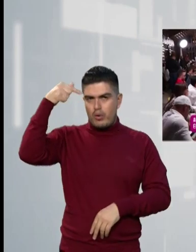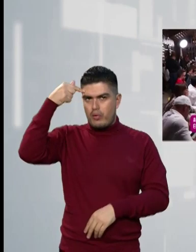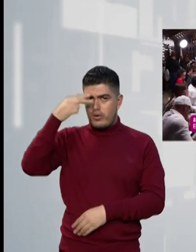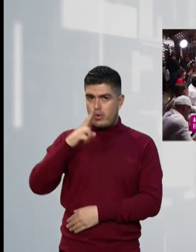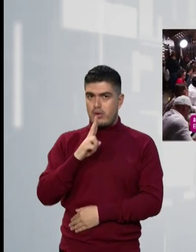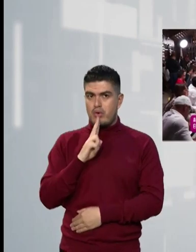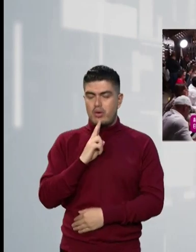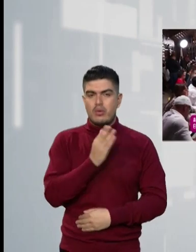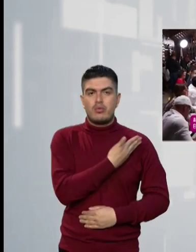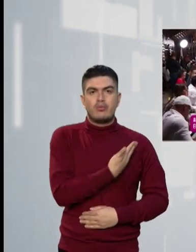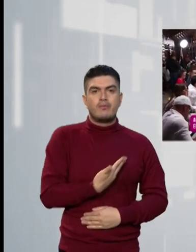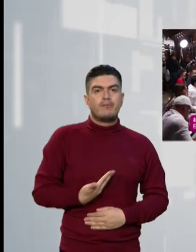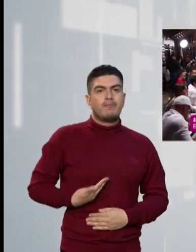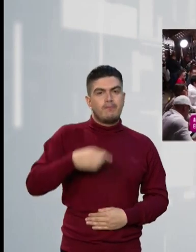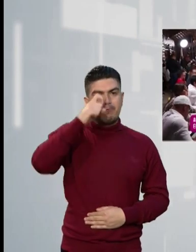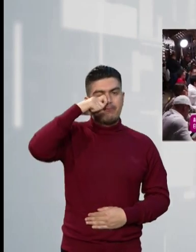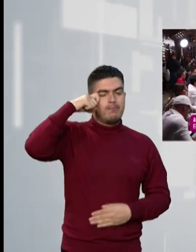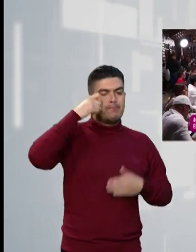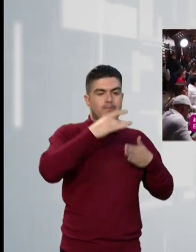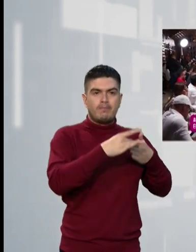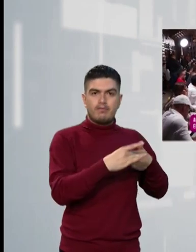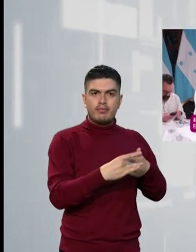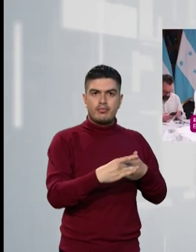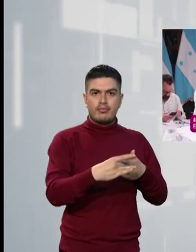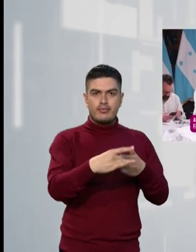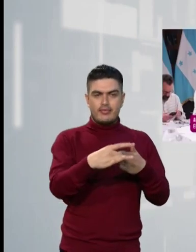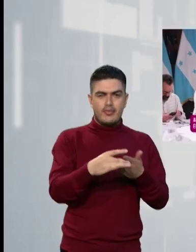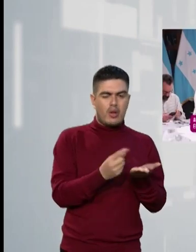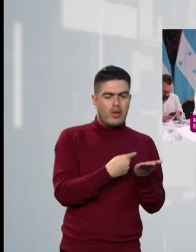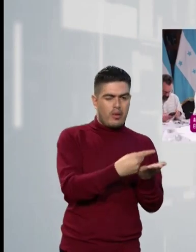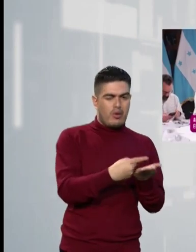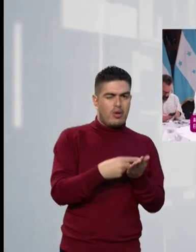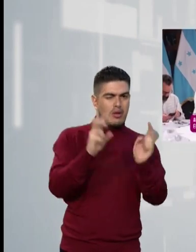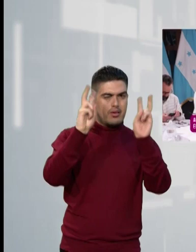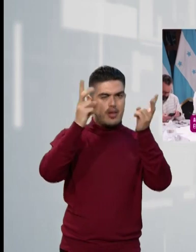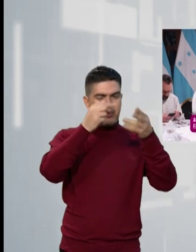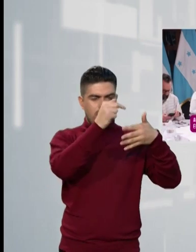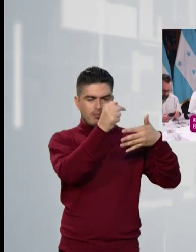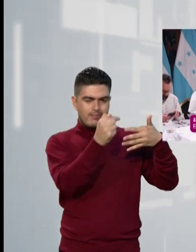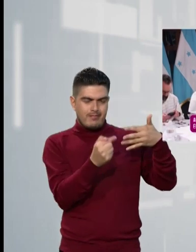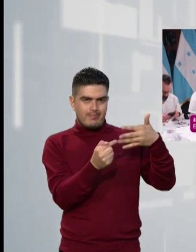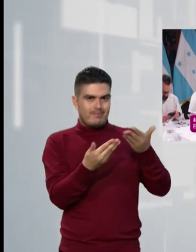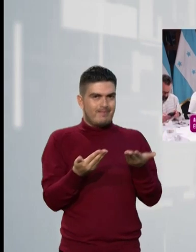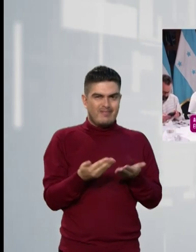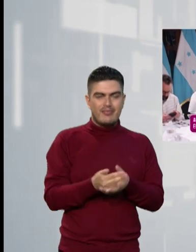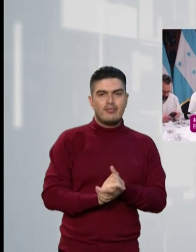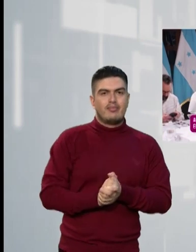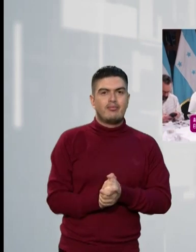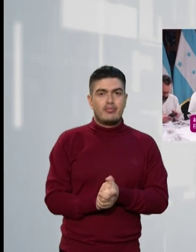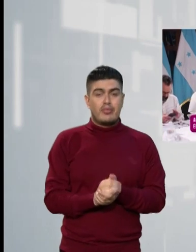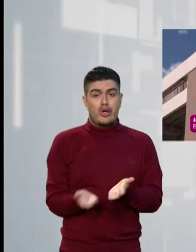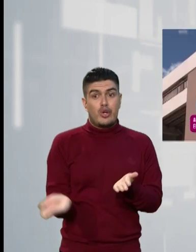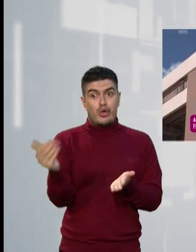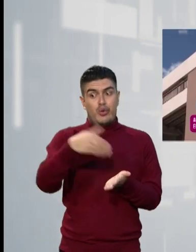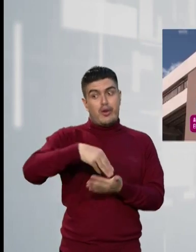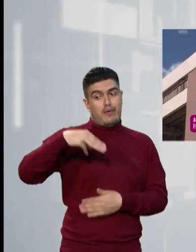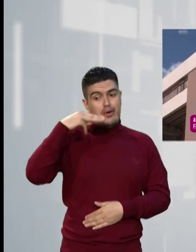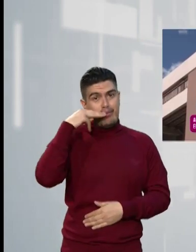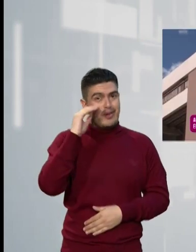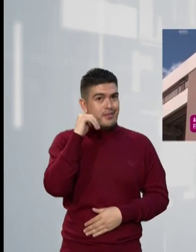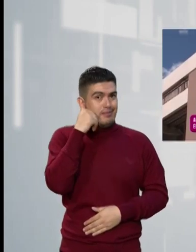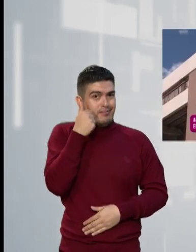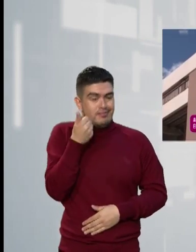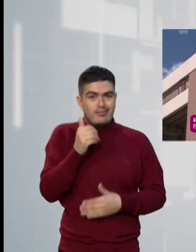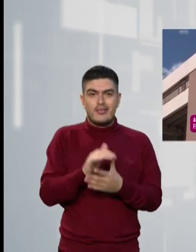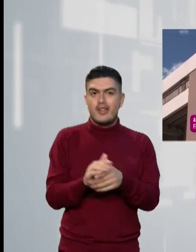que encabeza la presidenta siomara Castro se abordaron diversos temas entre ellos el socialismo comunismo la vuelta al poder de Manuel Celaya y temas